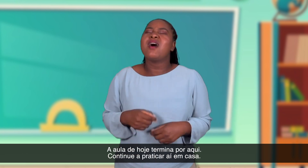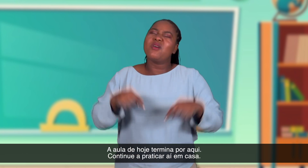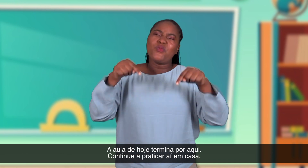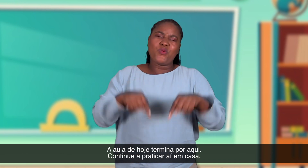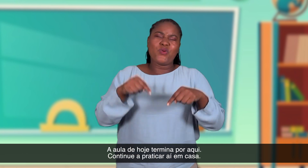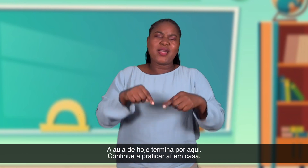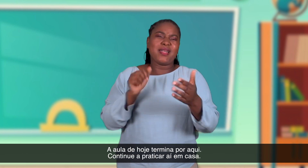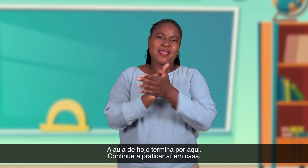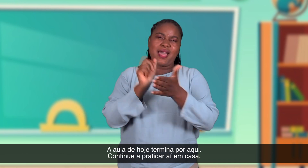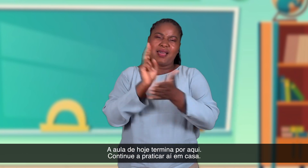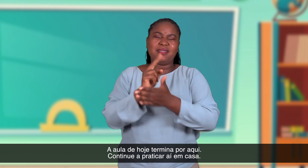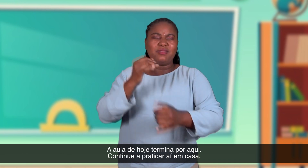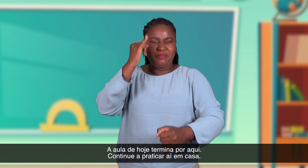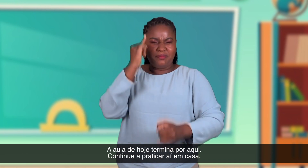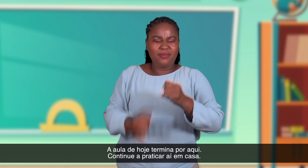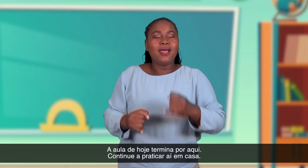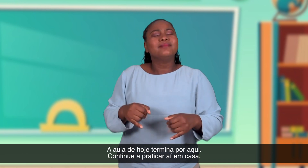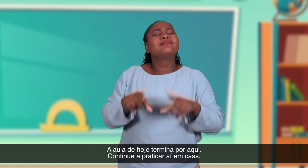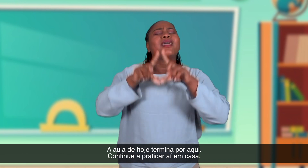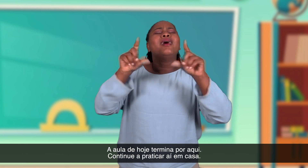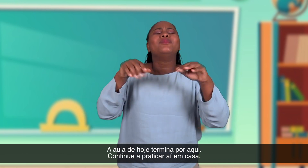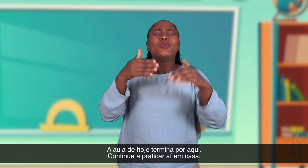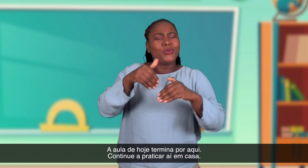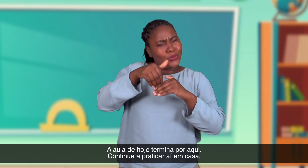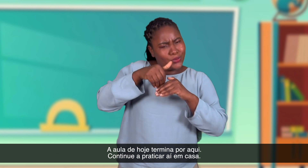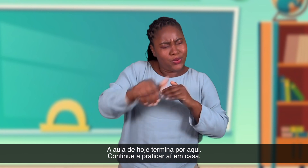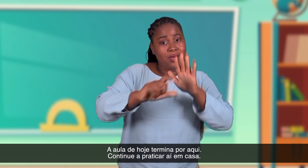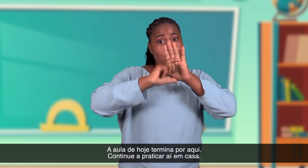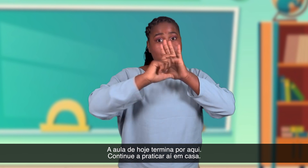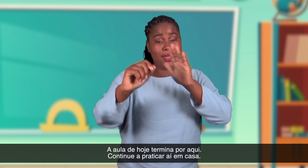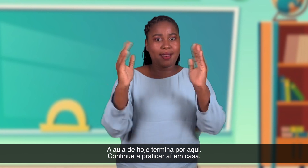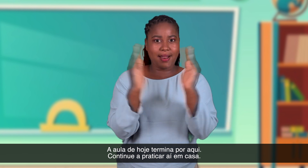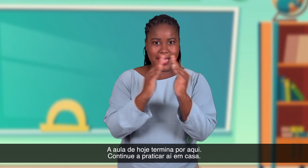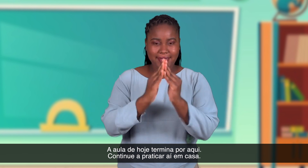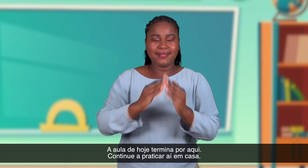A aula de hoje termina por aqui. Continue a praticar aí em casa.